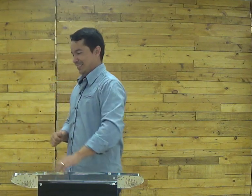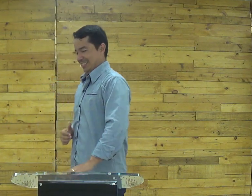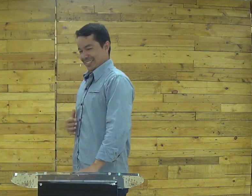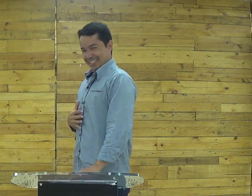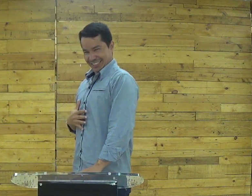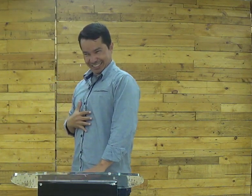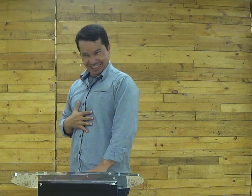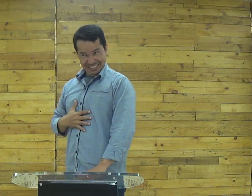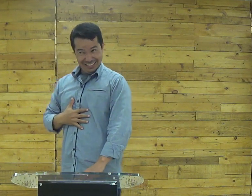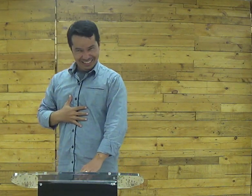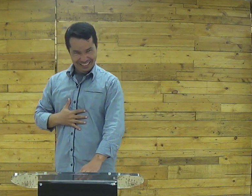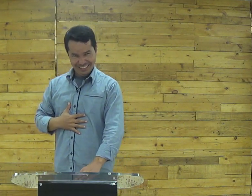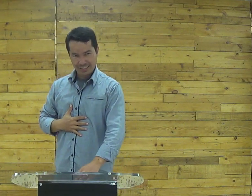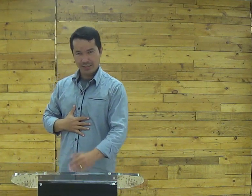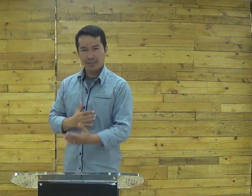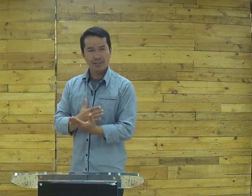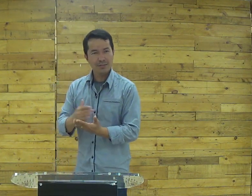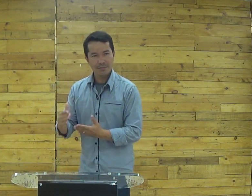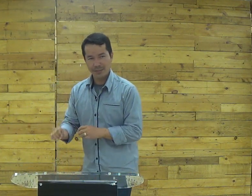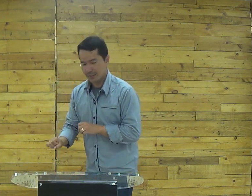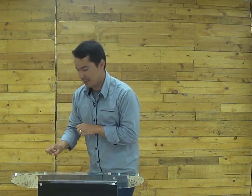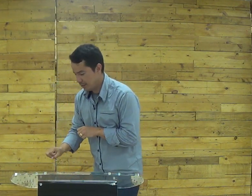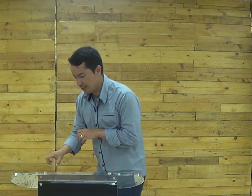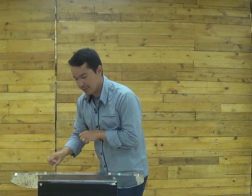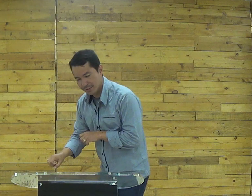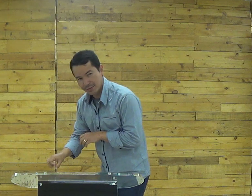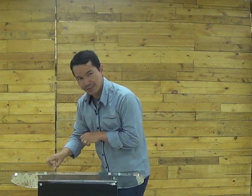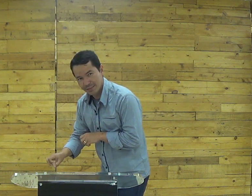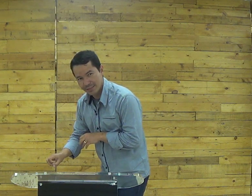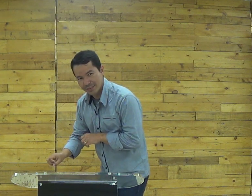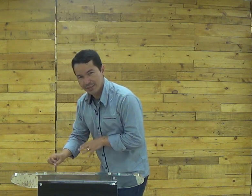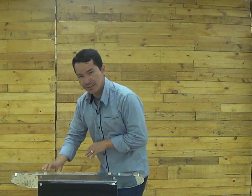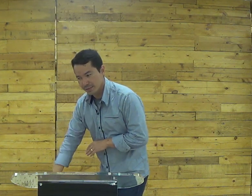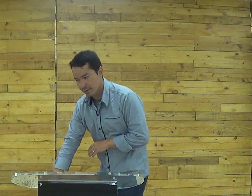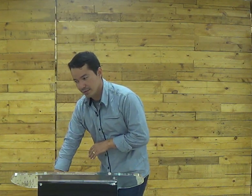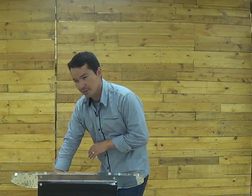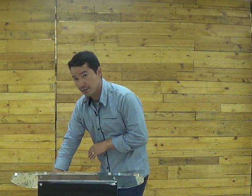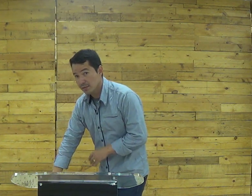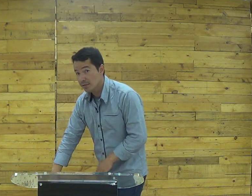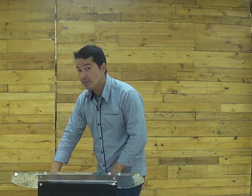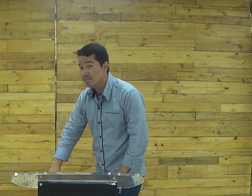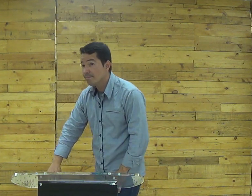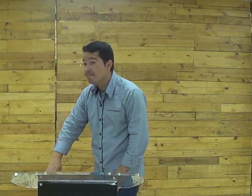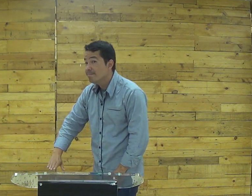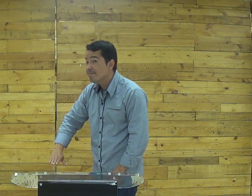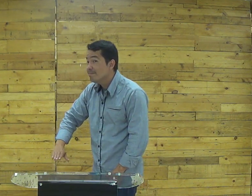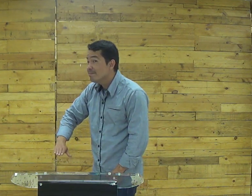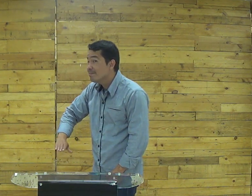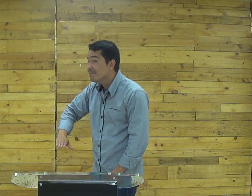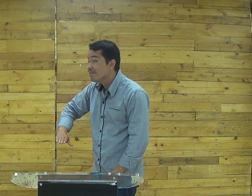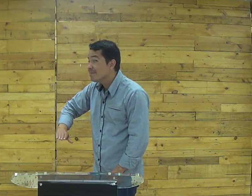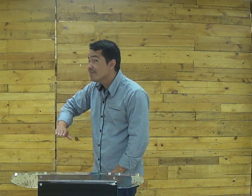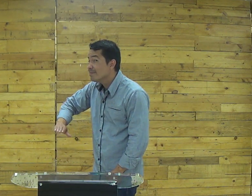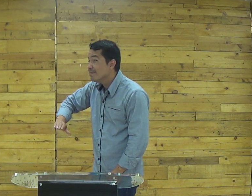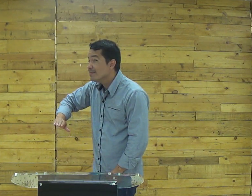concedeu isso. E Abraão ali, cheio de orgulho, ensina seu filho, que começa a se